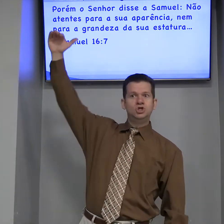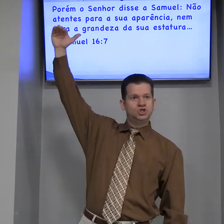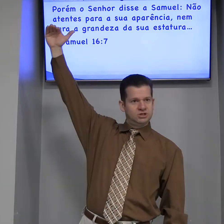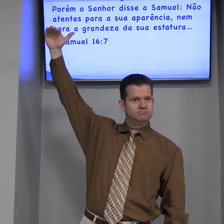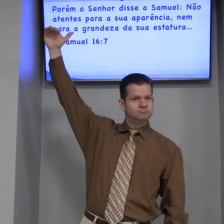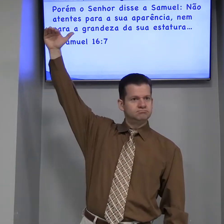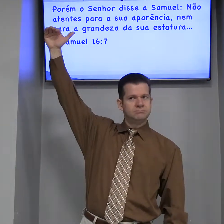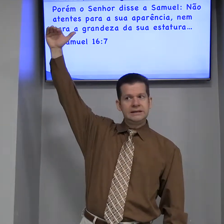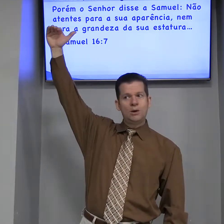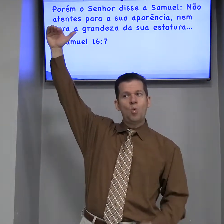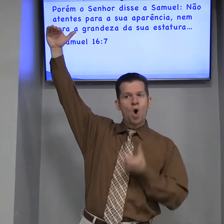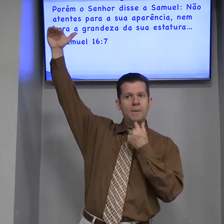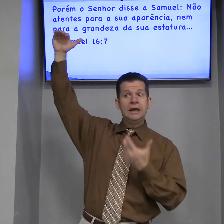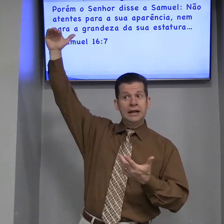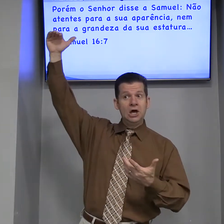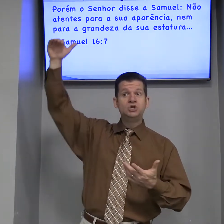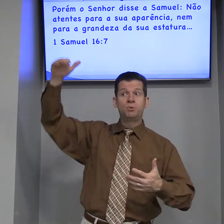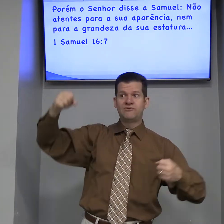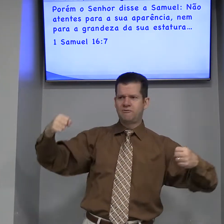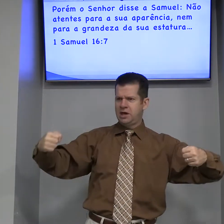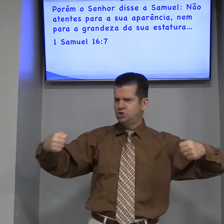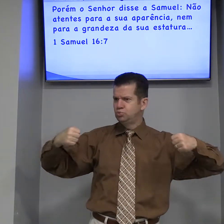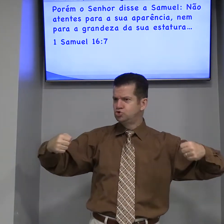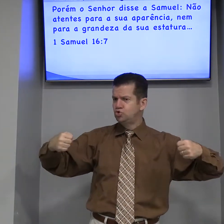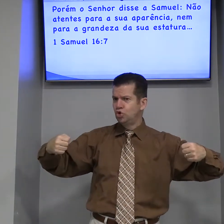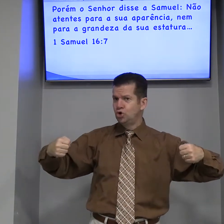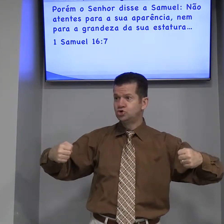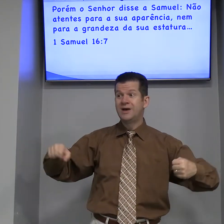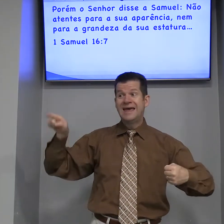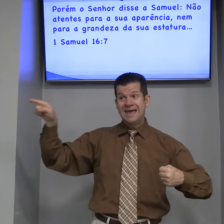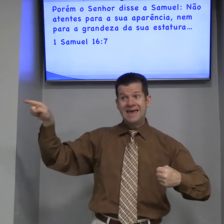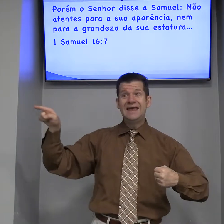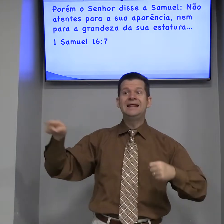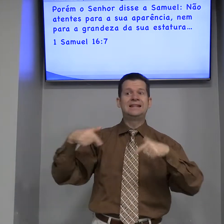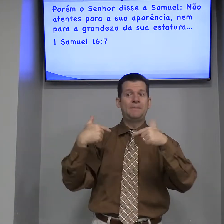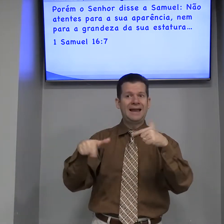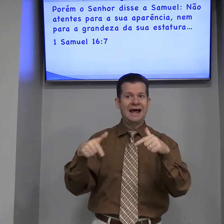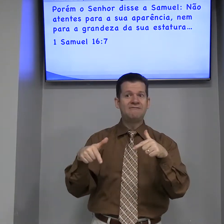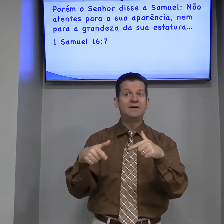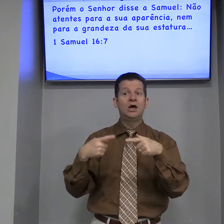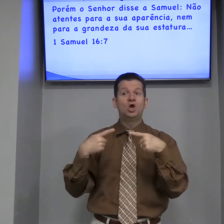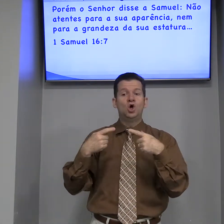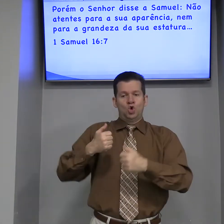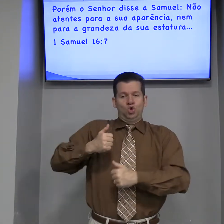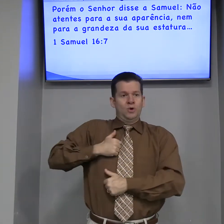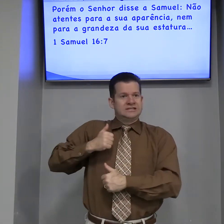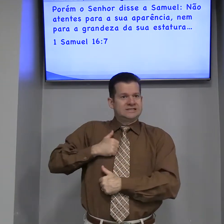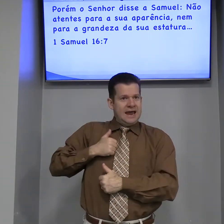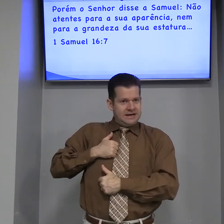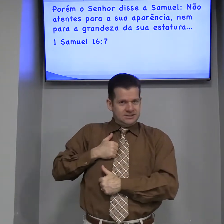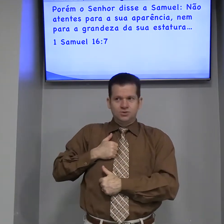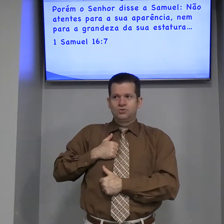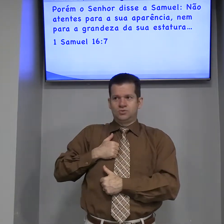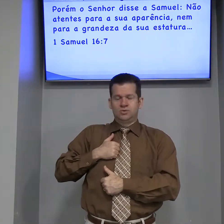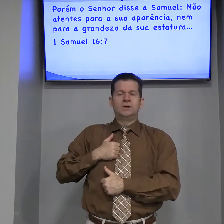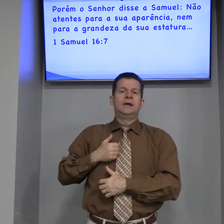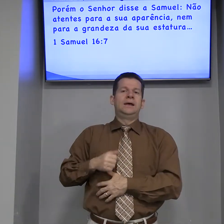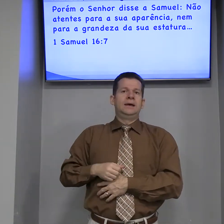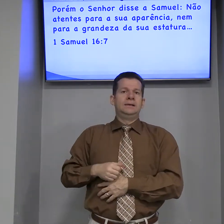grande. Ele era um homem grande, provavelmente musculoso. Ele trabalhava no exército. Então,